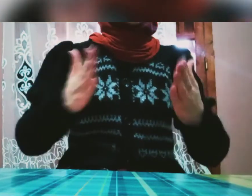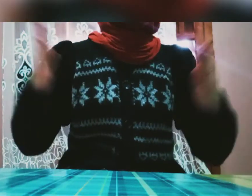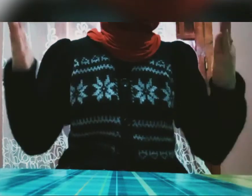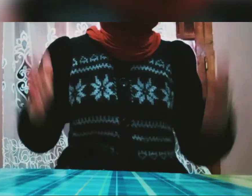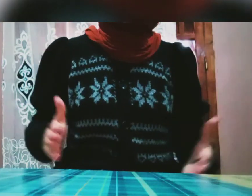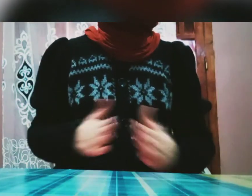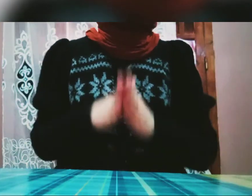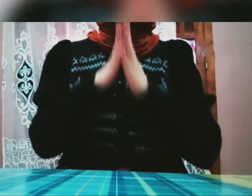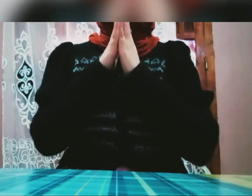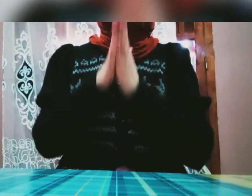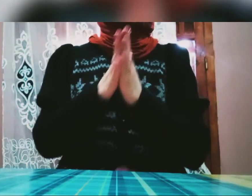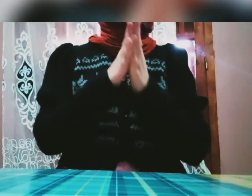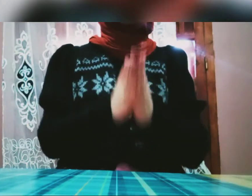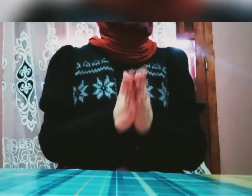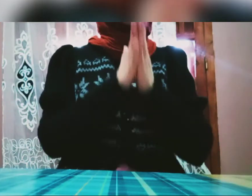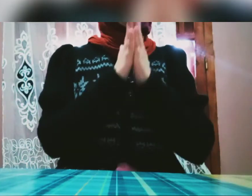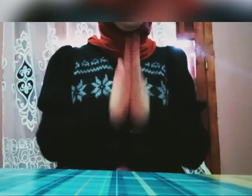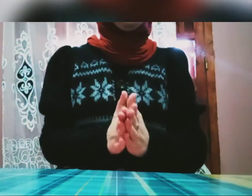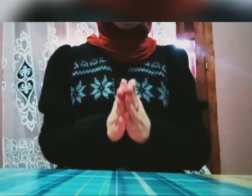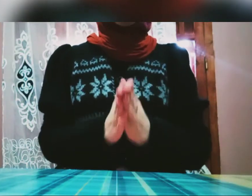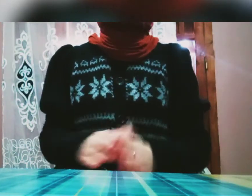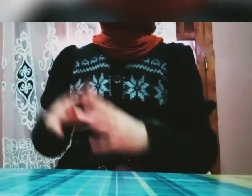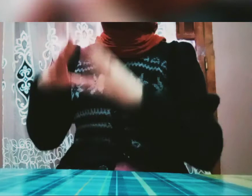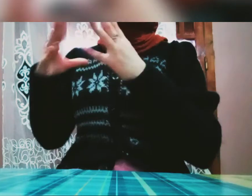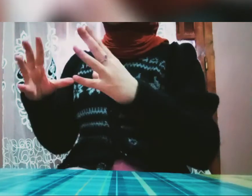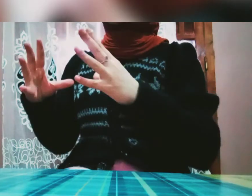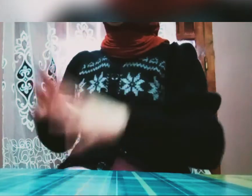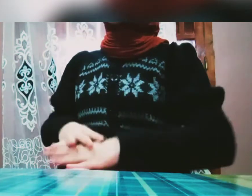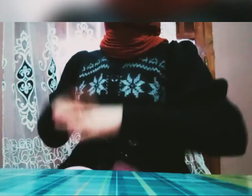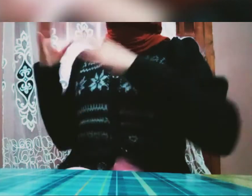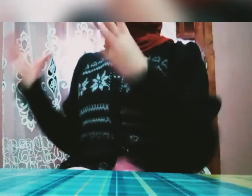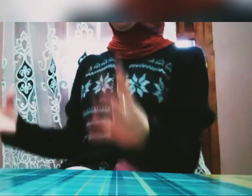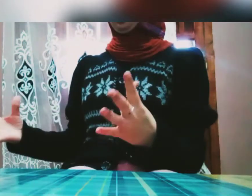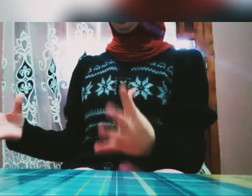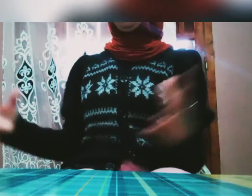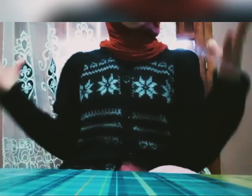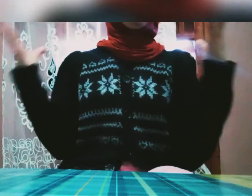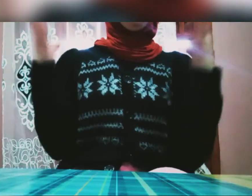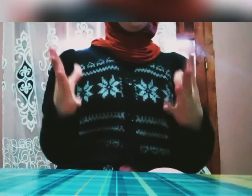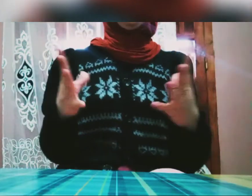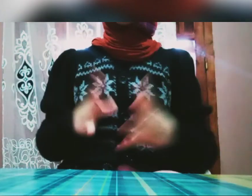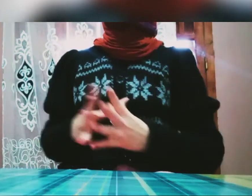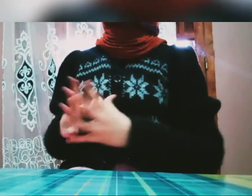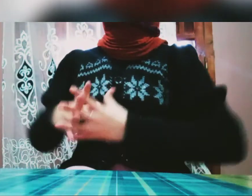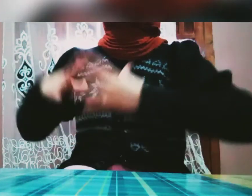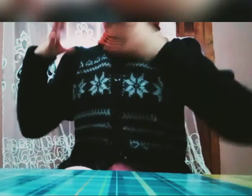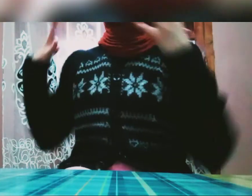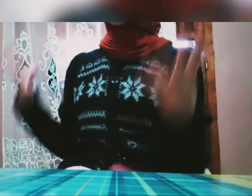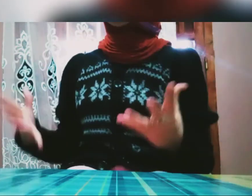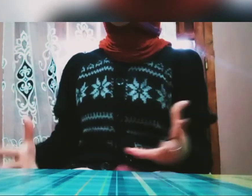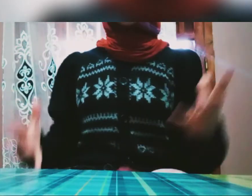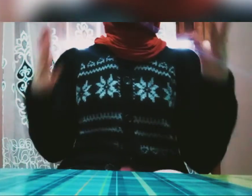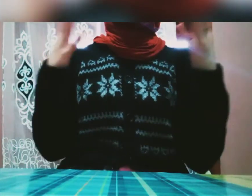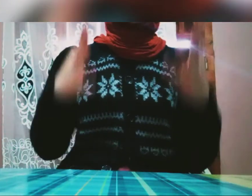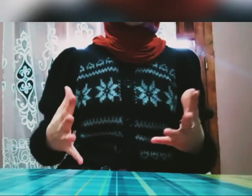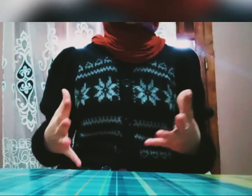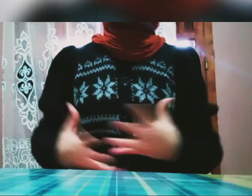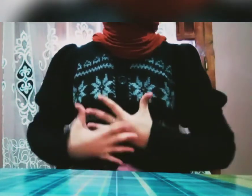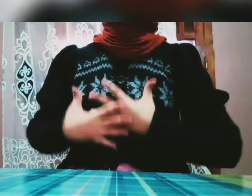منا حاب يكون في يوم من الايام يشوف روحه ناجح ويشوف روحه انسان عظيم ويشوف روحه انسان